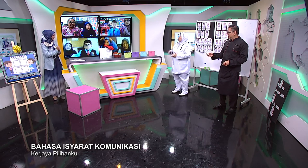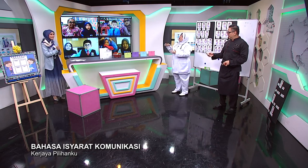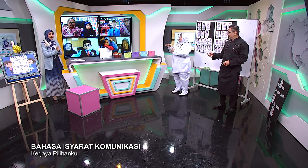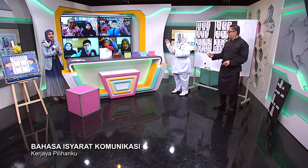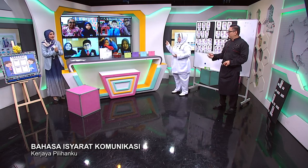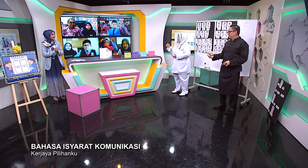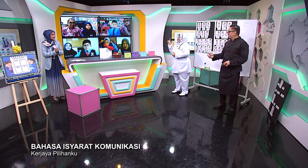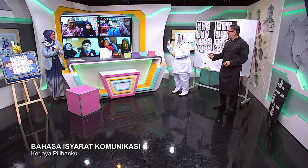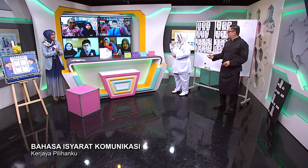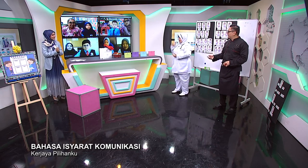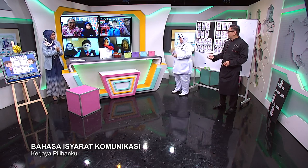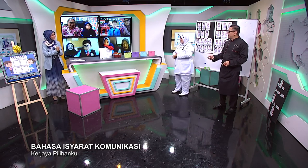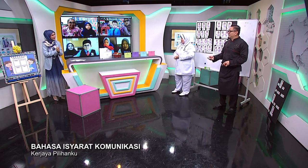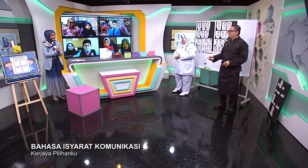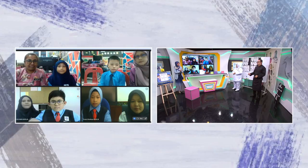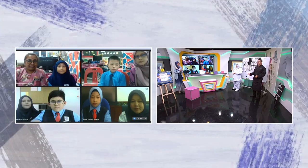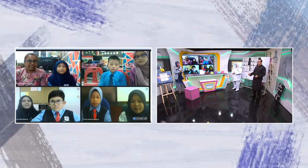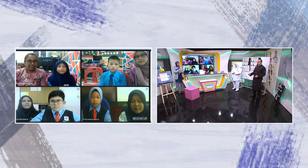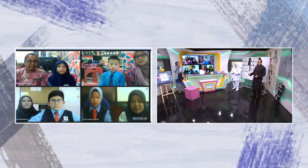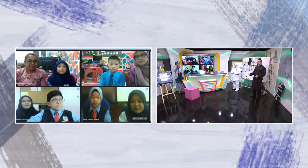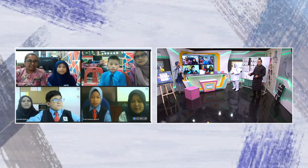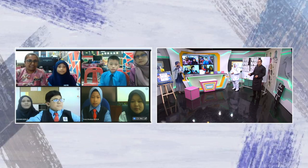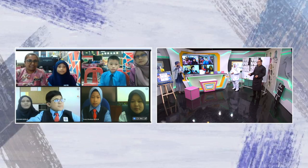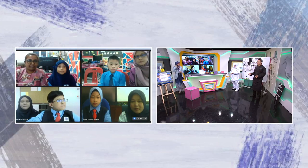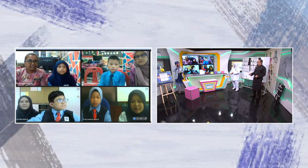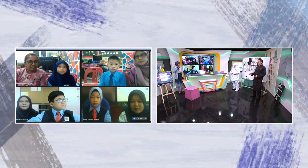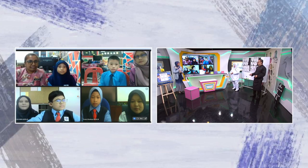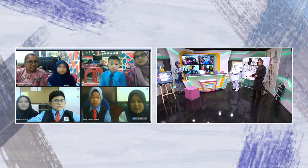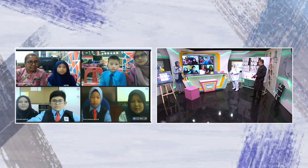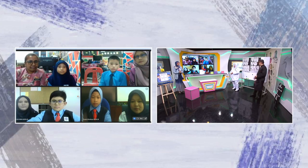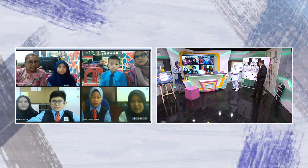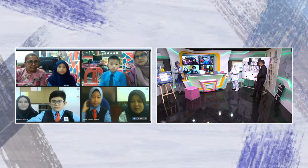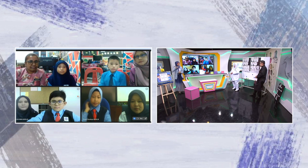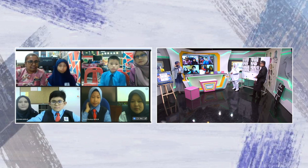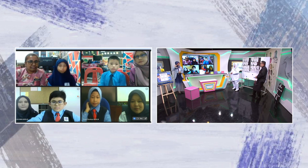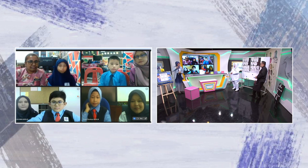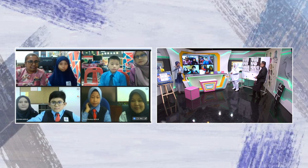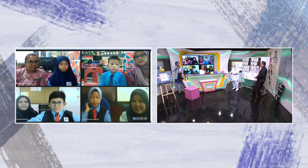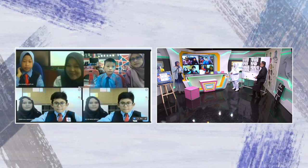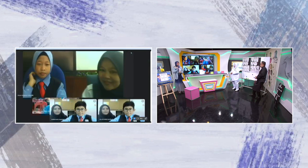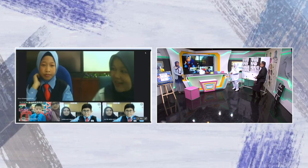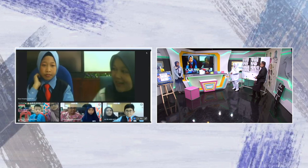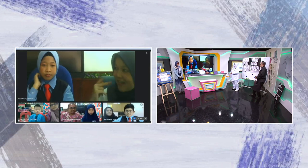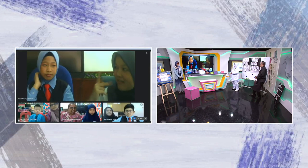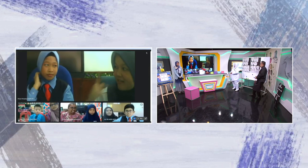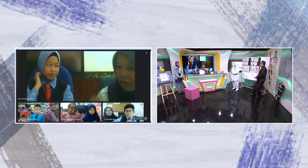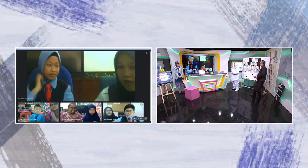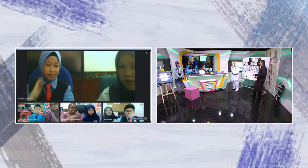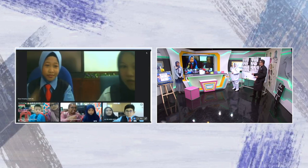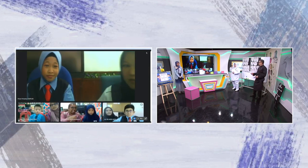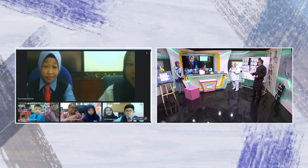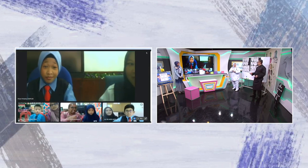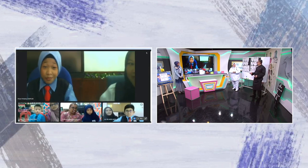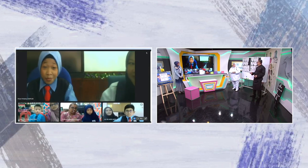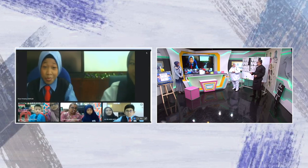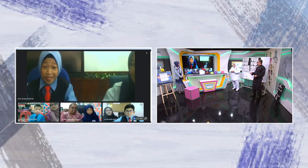saya nampak. Pilih siapa? Okey, saya nampak cikgu Khalisha, dia angkat tangan. Silakan Khalisha.